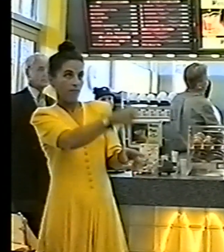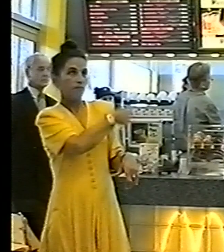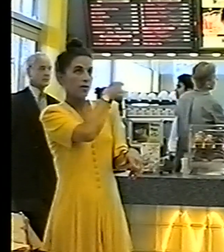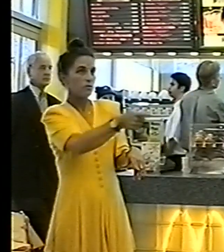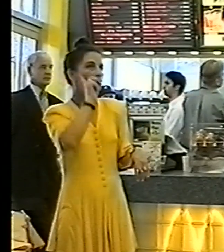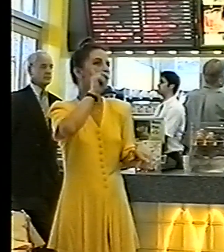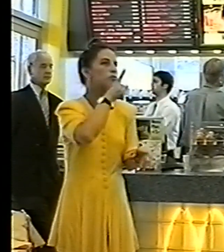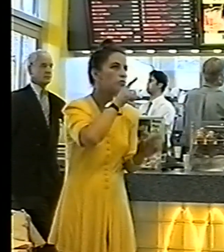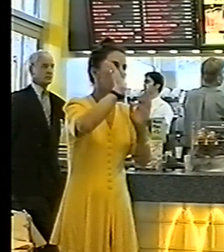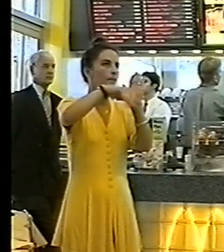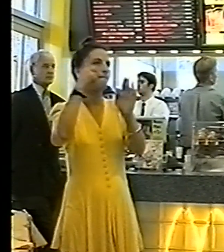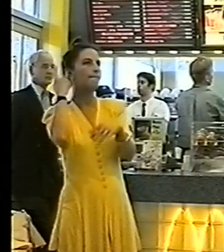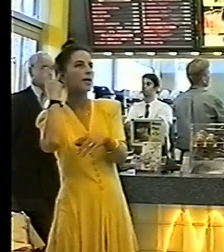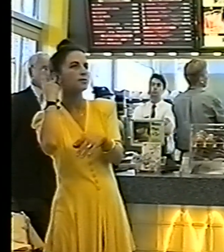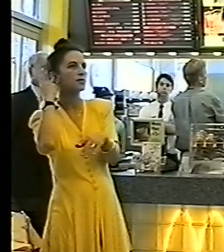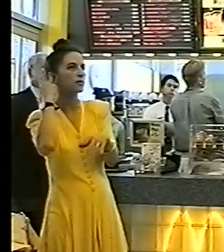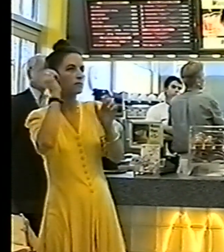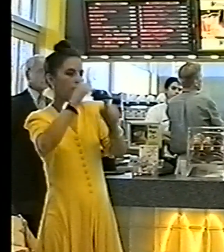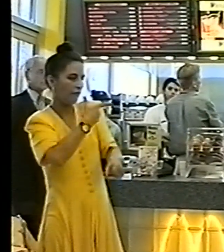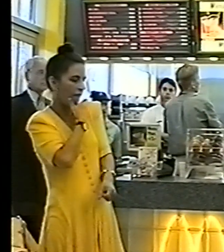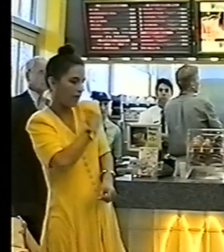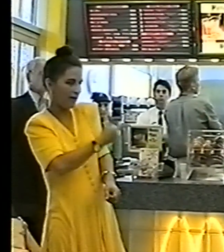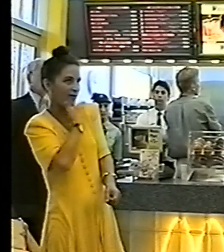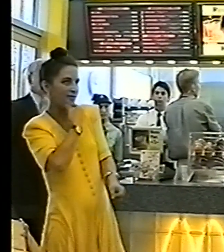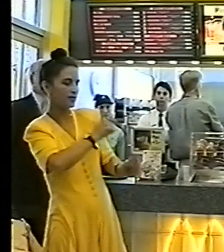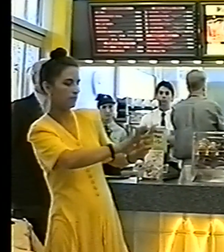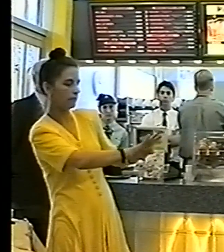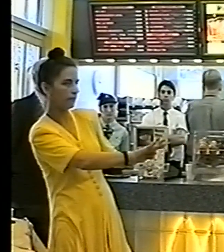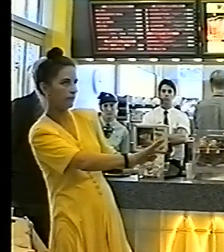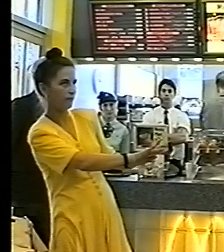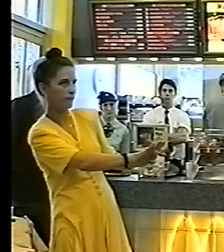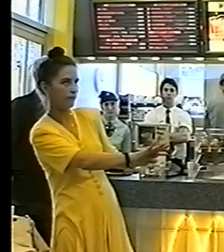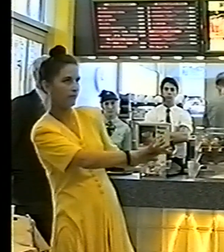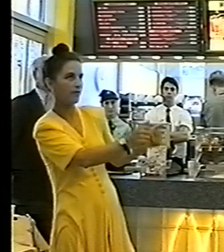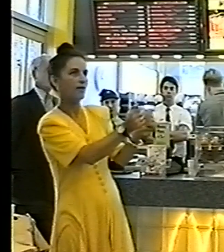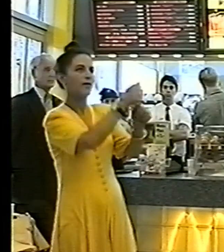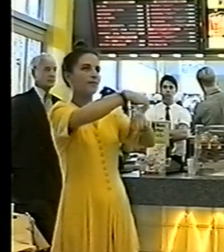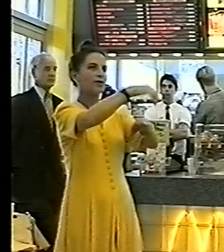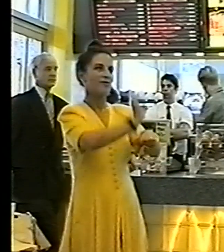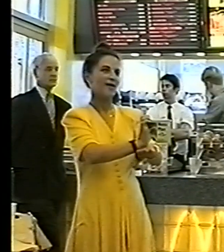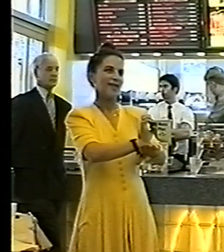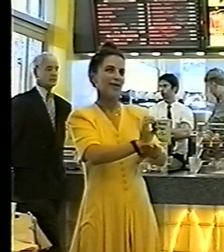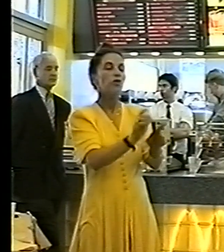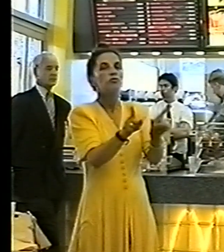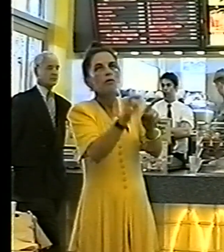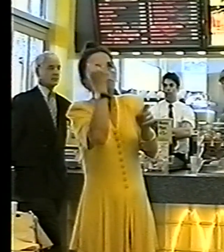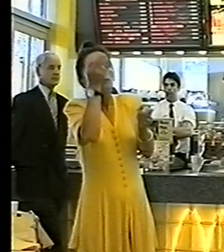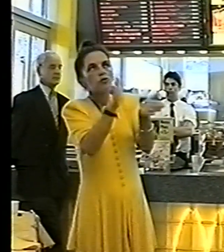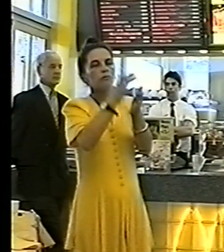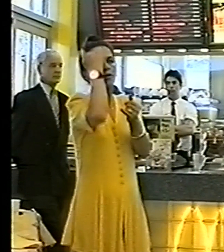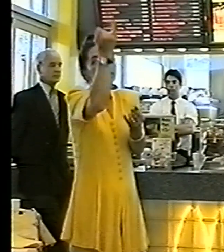sourds et malentendants en toute aisance peuvent dialoguer avec McDonald's. Donc cette double idée nous